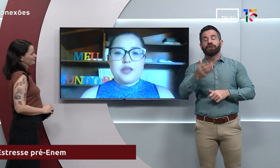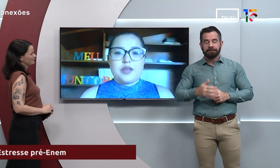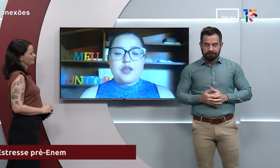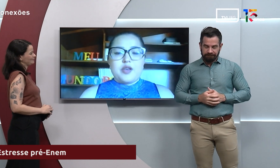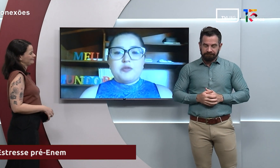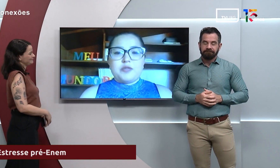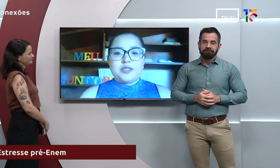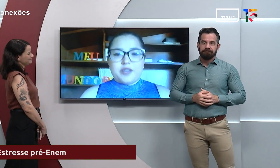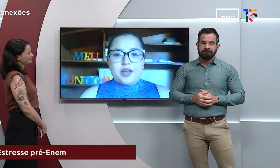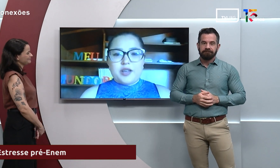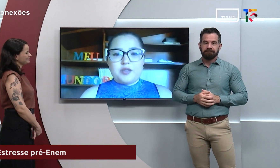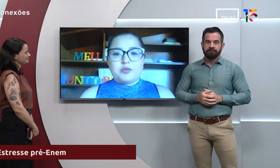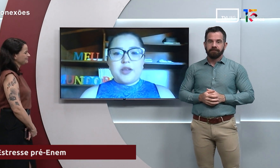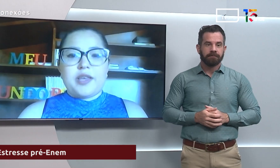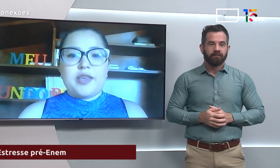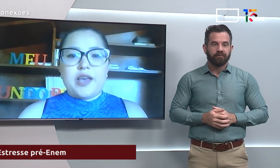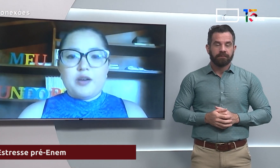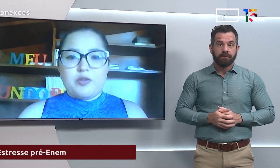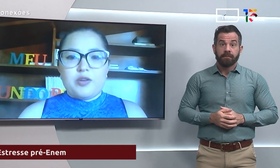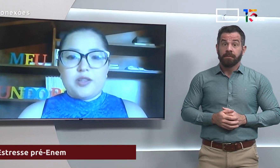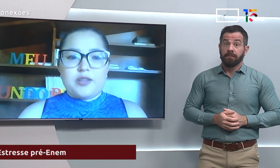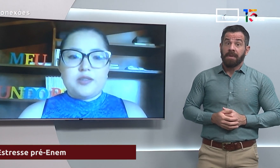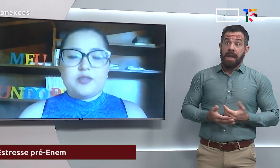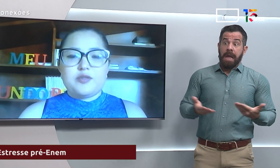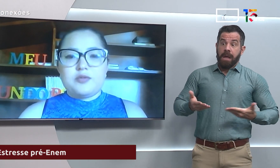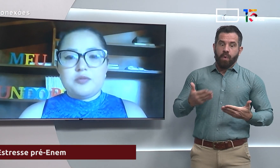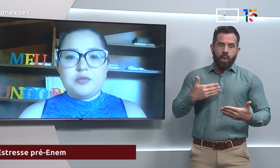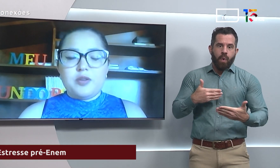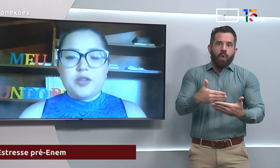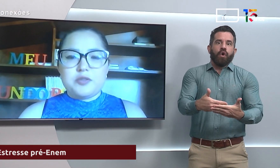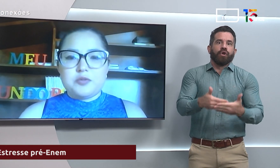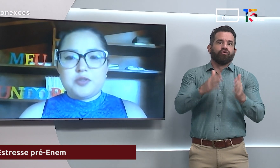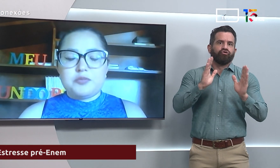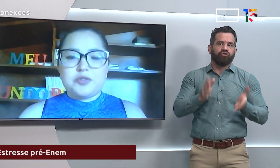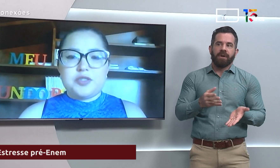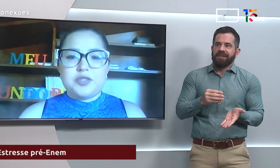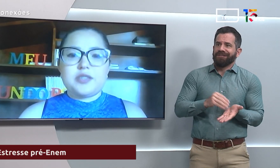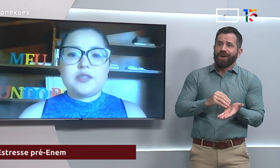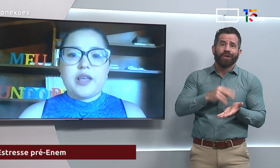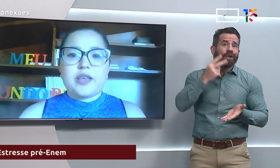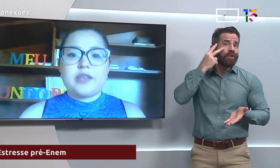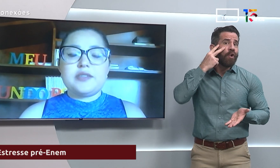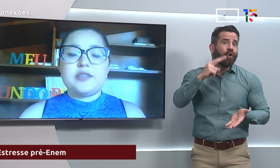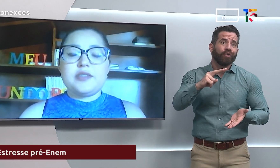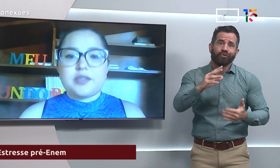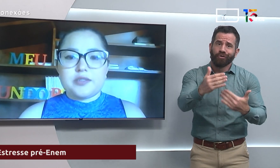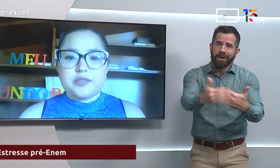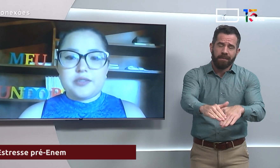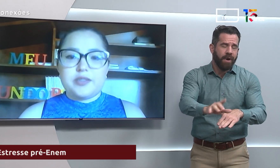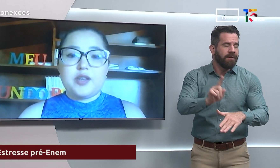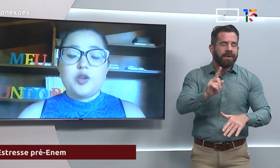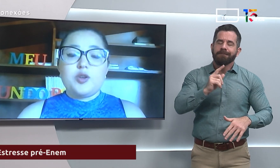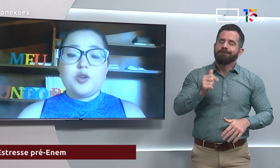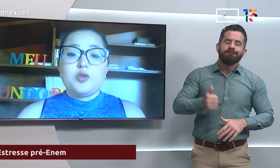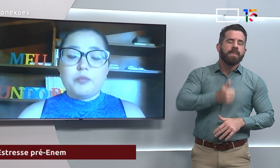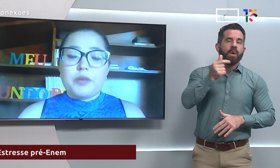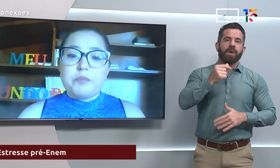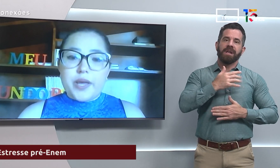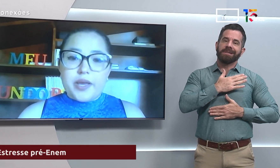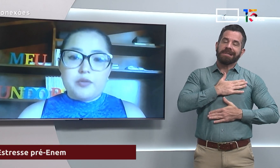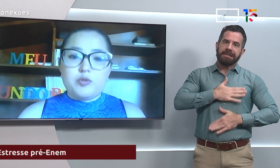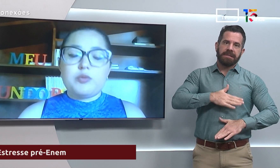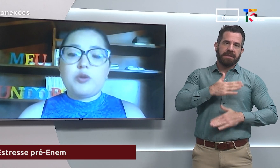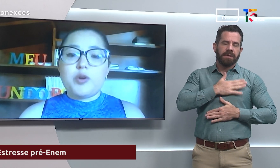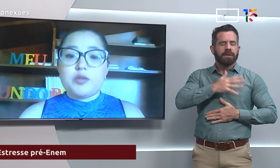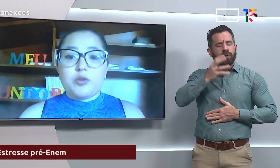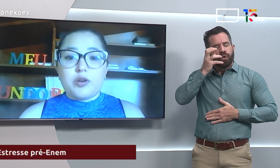estudantes? O indicado é que agora, nesses 2 últimos dias, é que descanse, durma